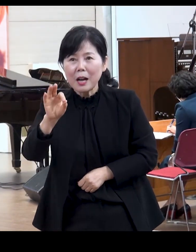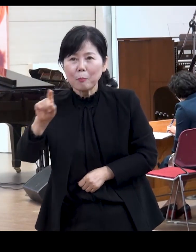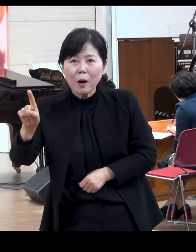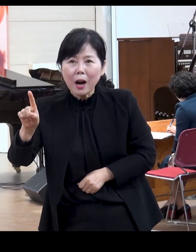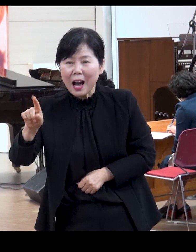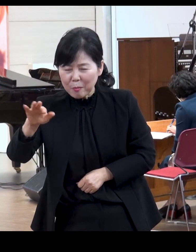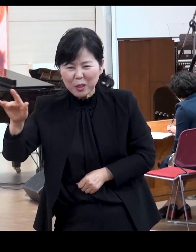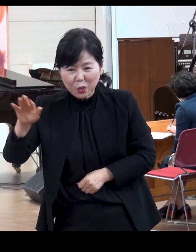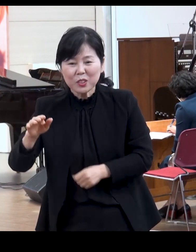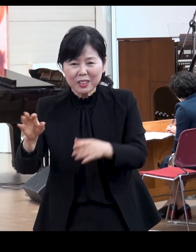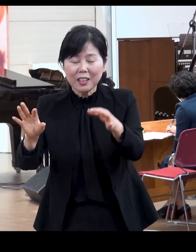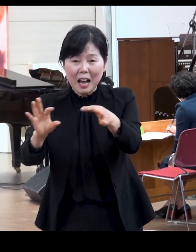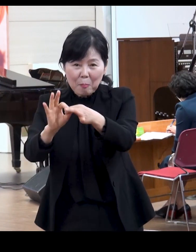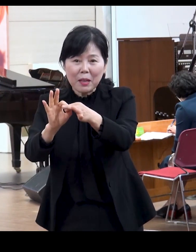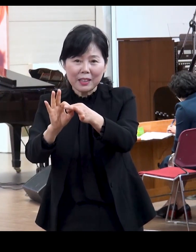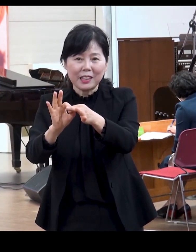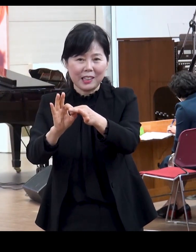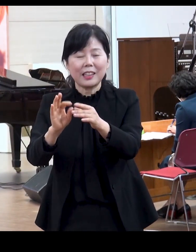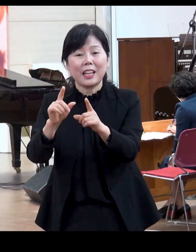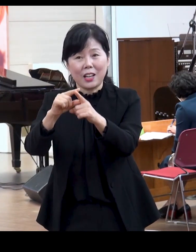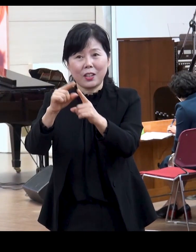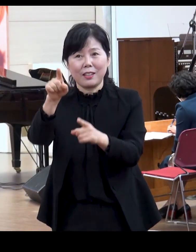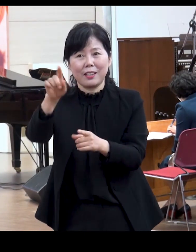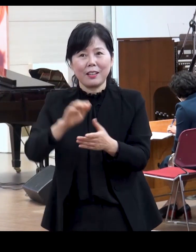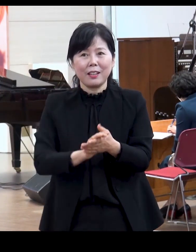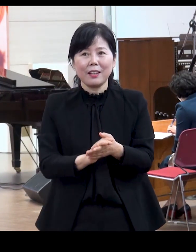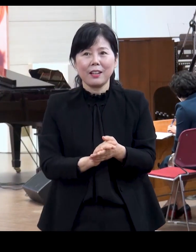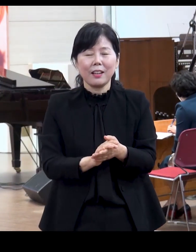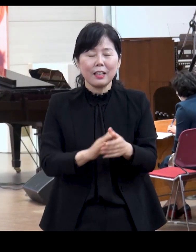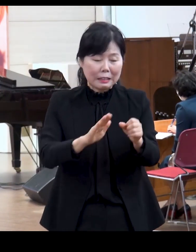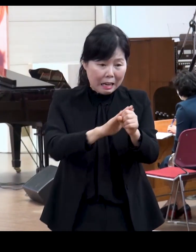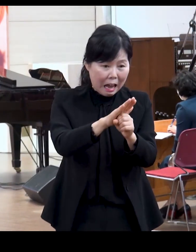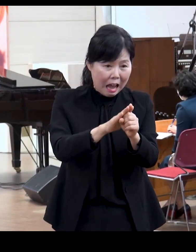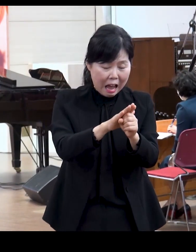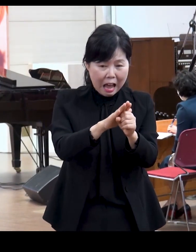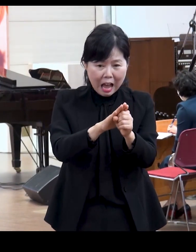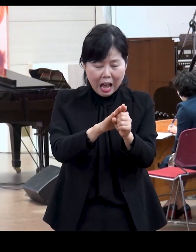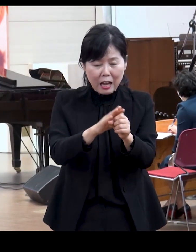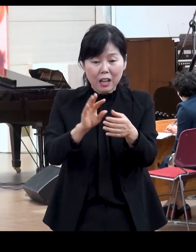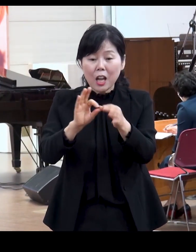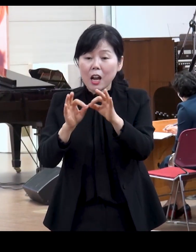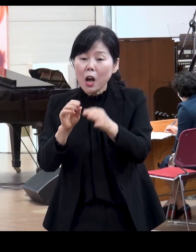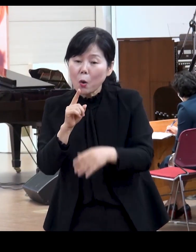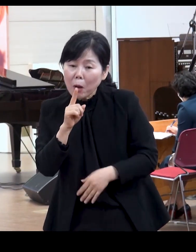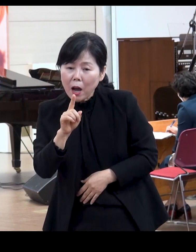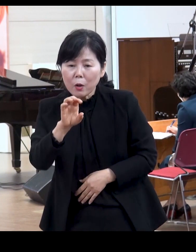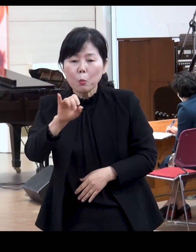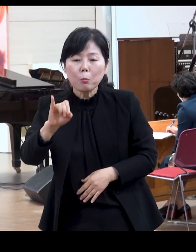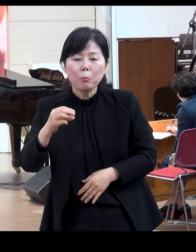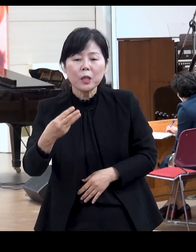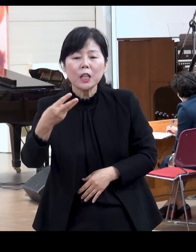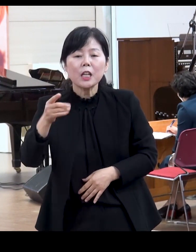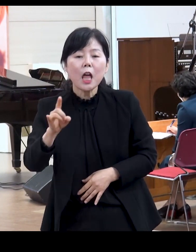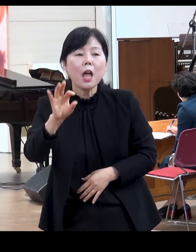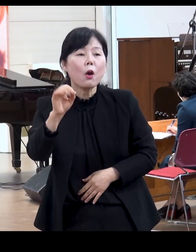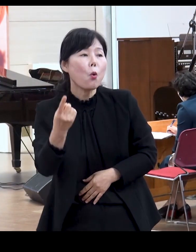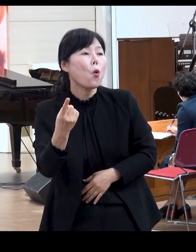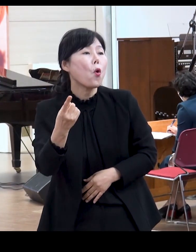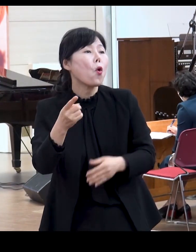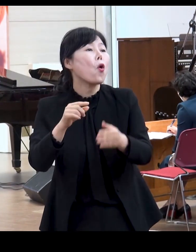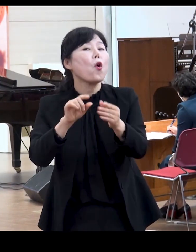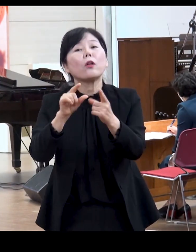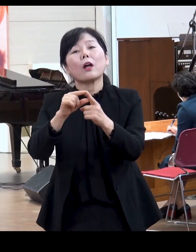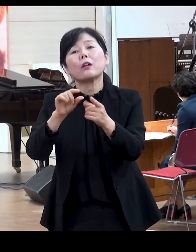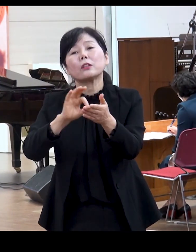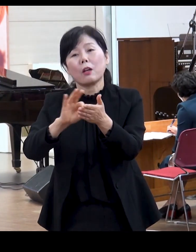합해진 겁니다. 그러니까 사랑이란 말로 필레오라는 단어를 쓰고 있어요. 아가페가 아니에요. 필레오입니다. 뿐만 아니라